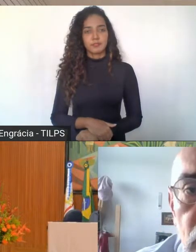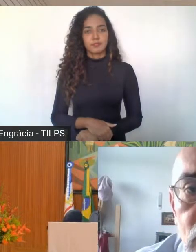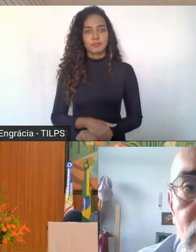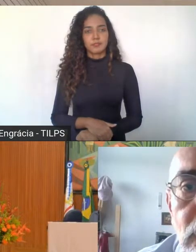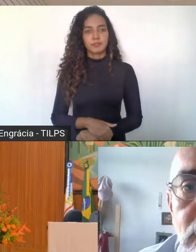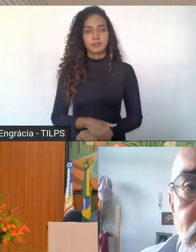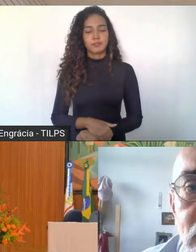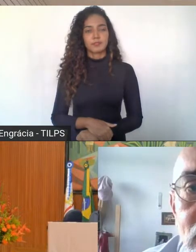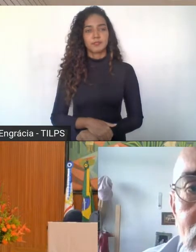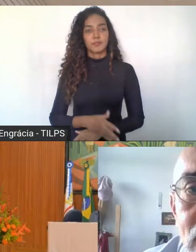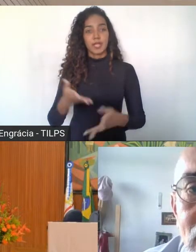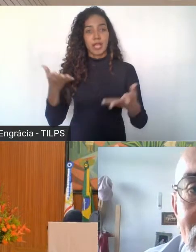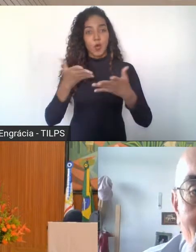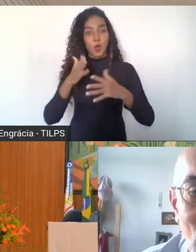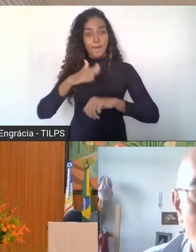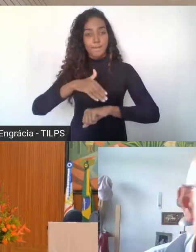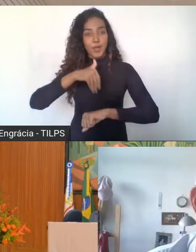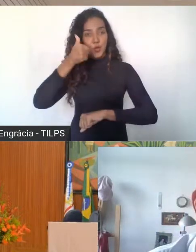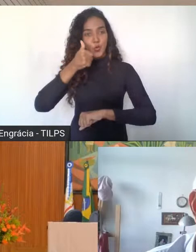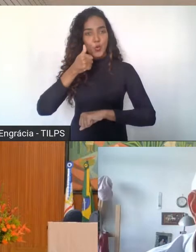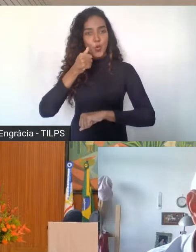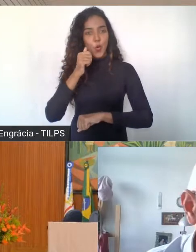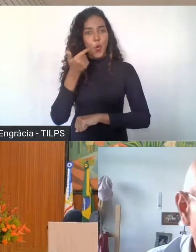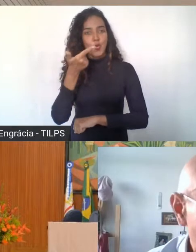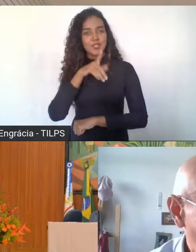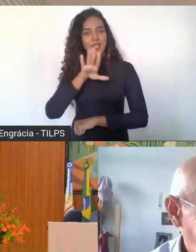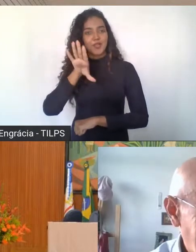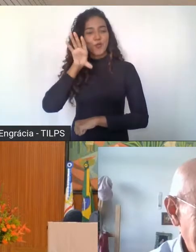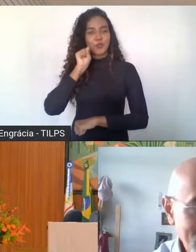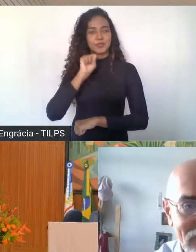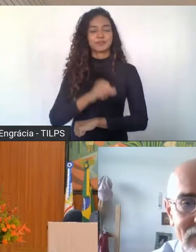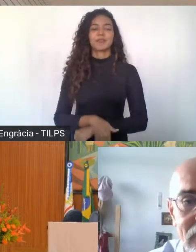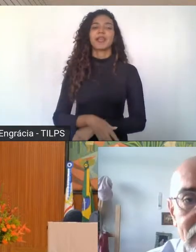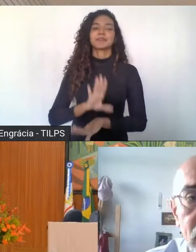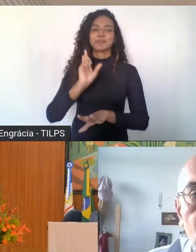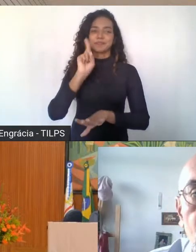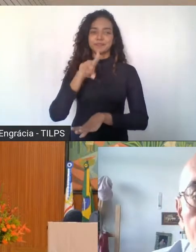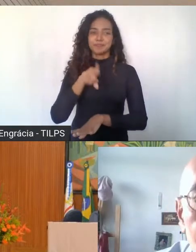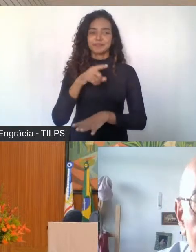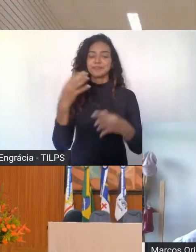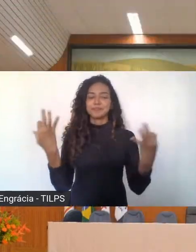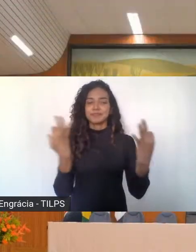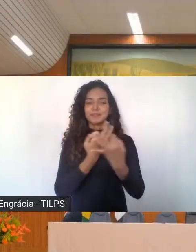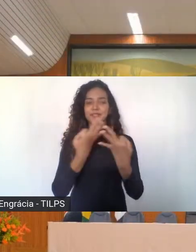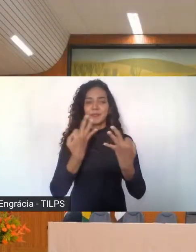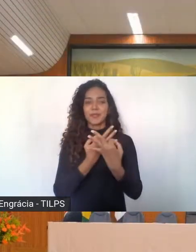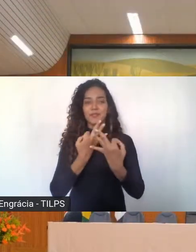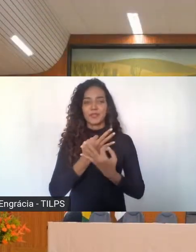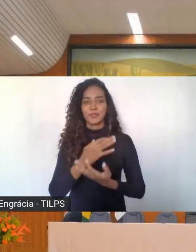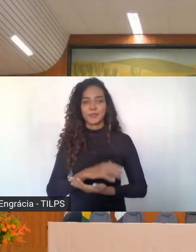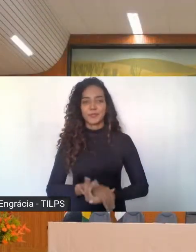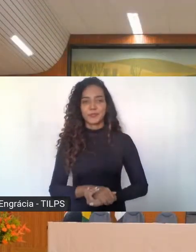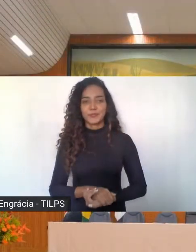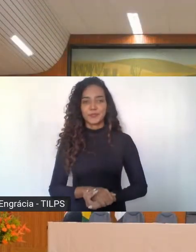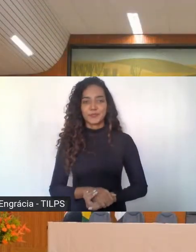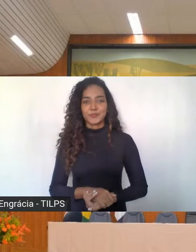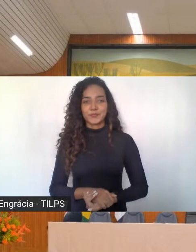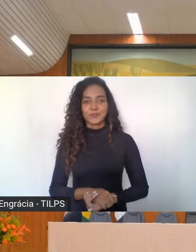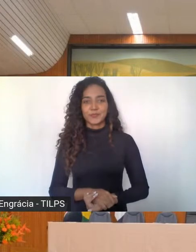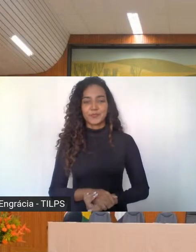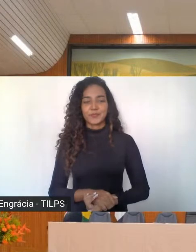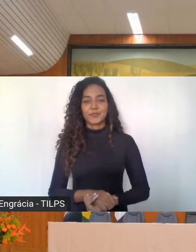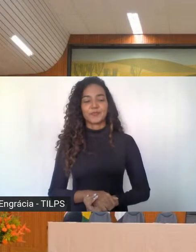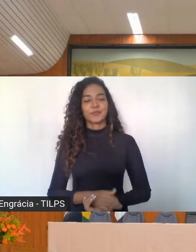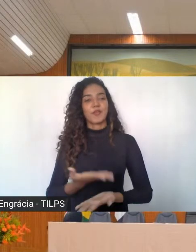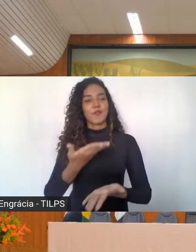E agora, melhorou não? Ok, professor. Ah, perfeito. Então, vamos... Vamos